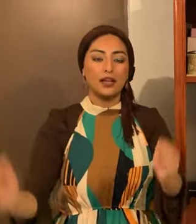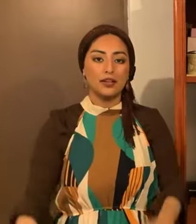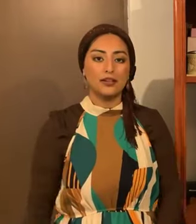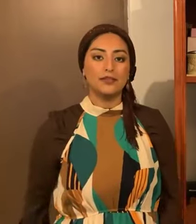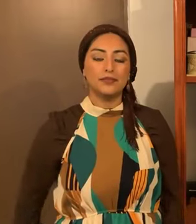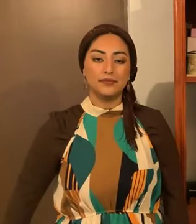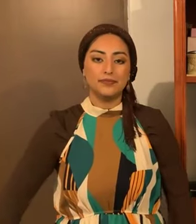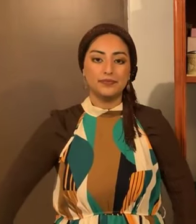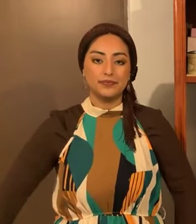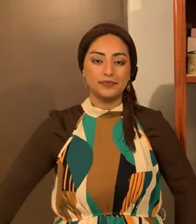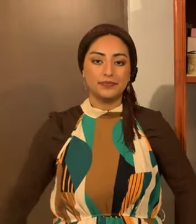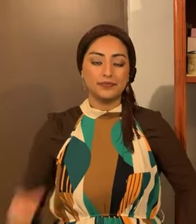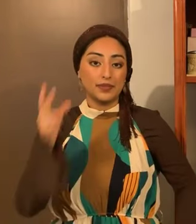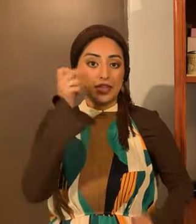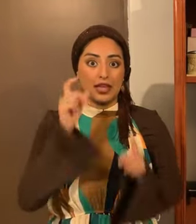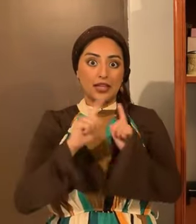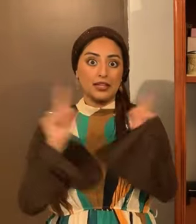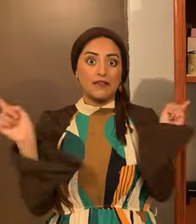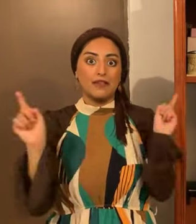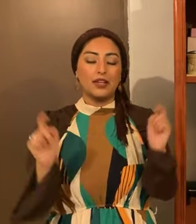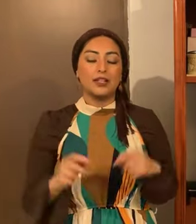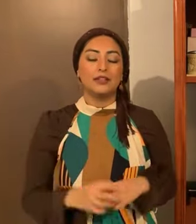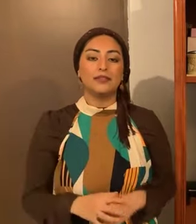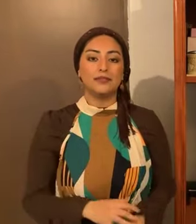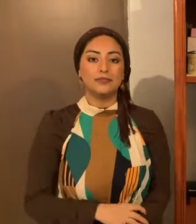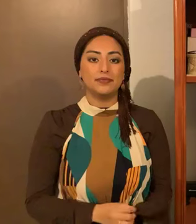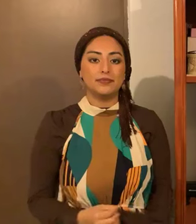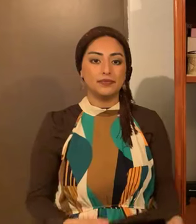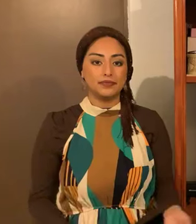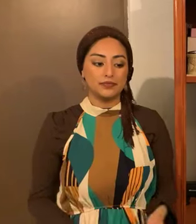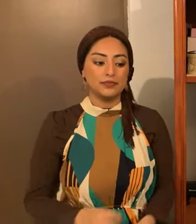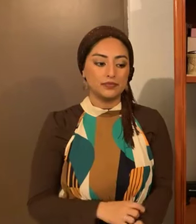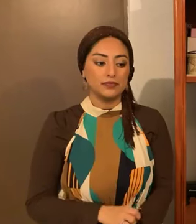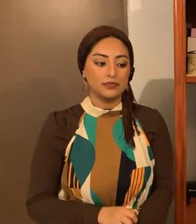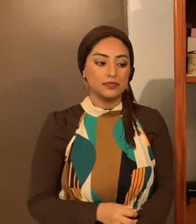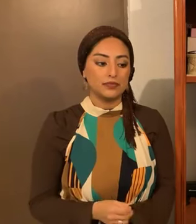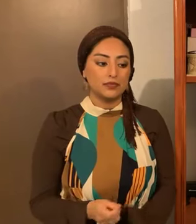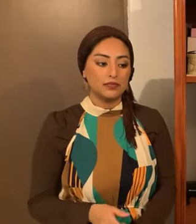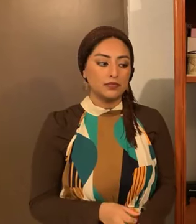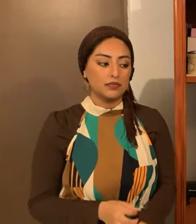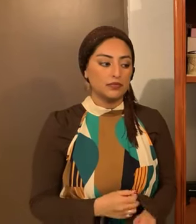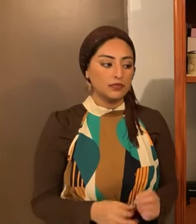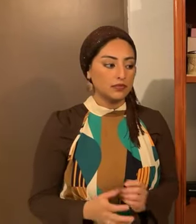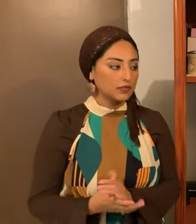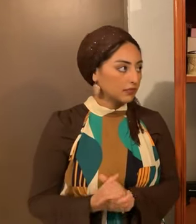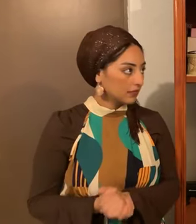los platillos, esos son los címbalos. Ahora también dice ahí